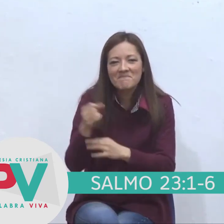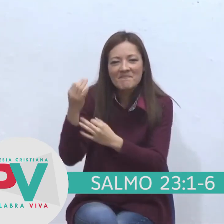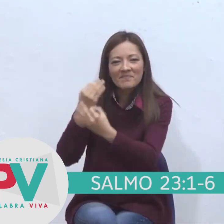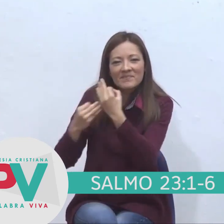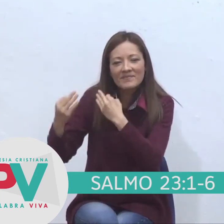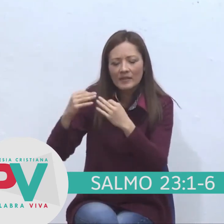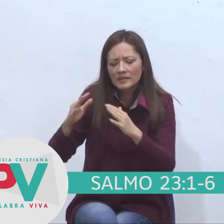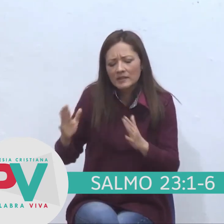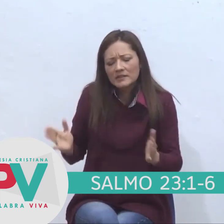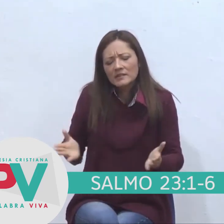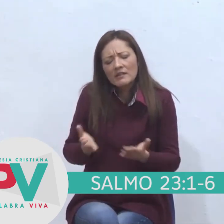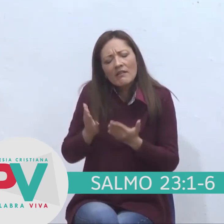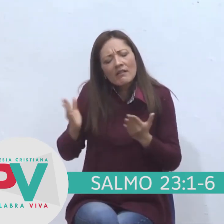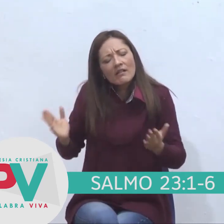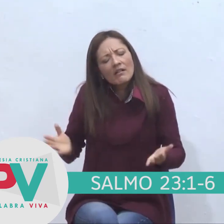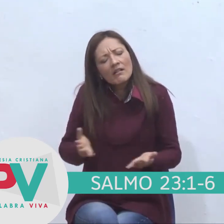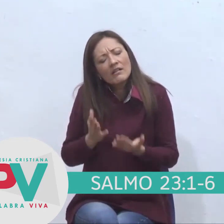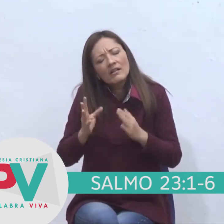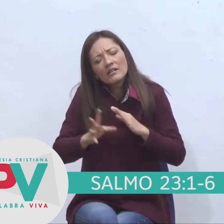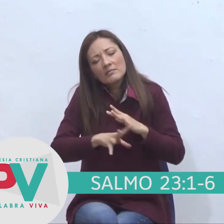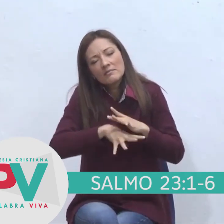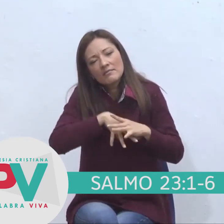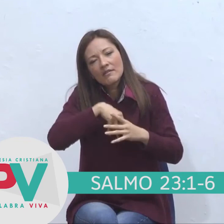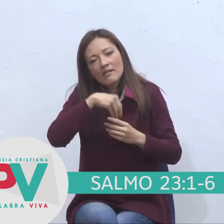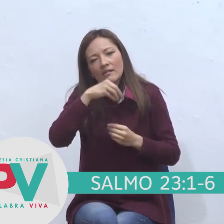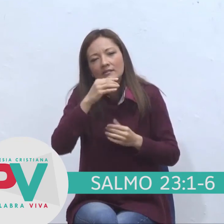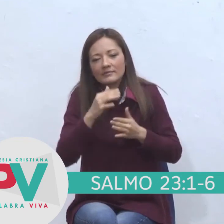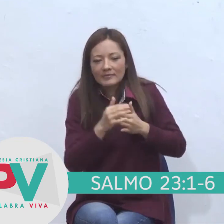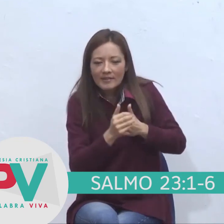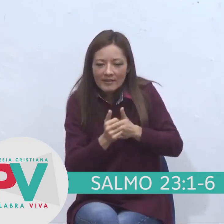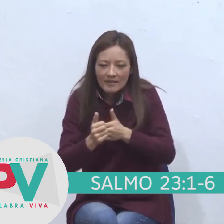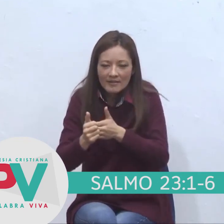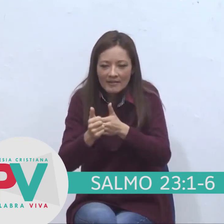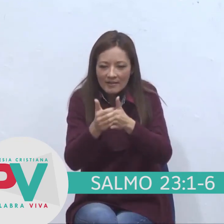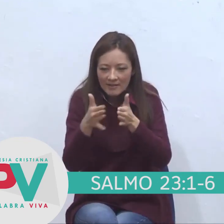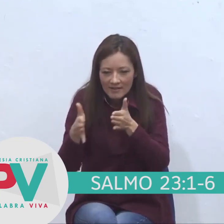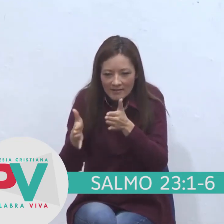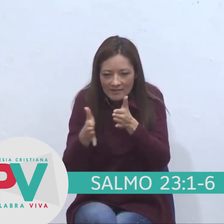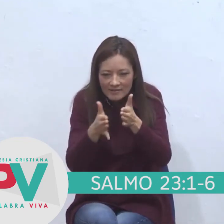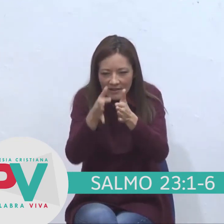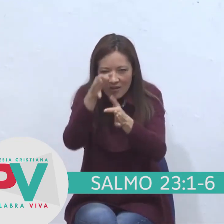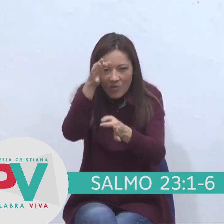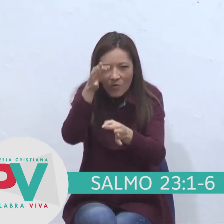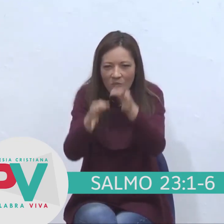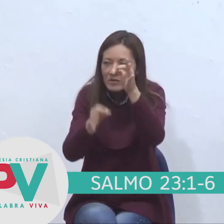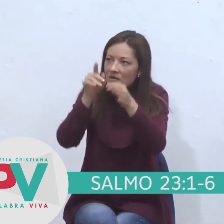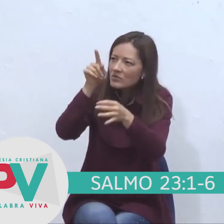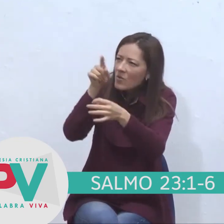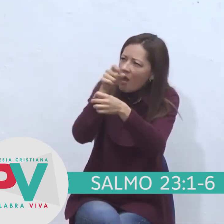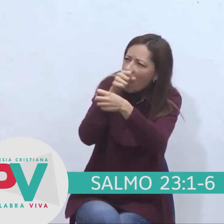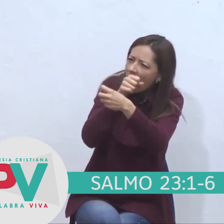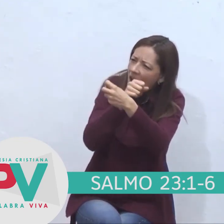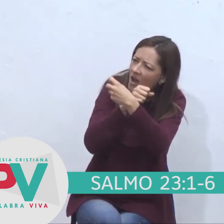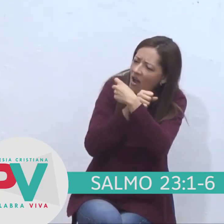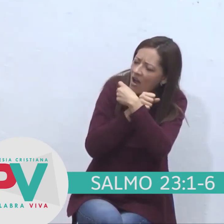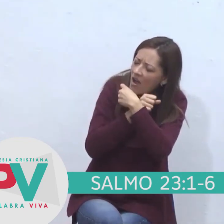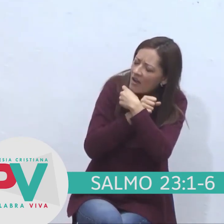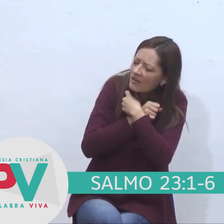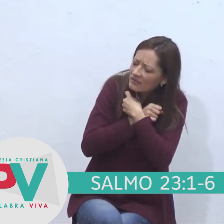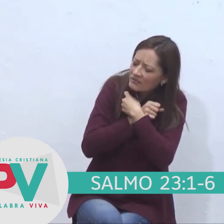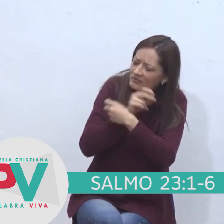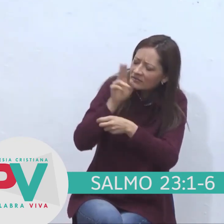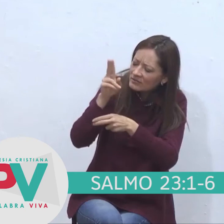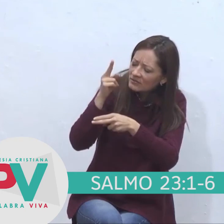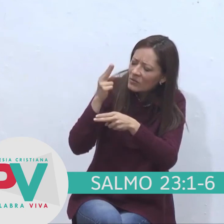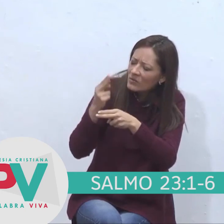Confortará mi alma, eso es lo que está haciendo hoy. Me guiará por sendas de justicia, por amor de su nombre. Recuerda que nos